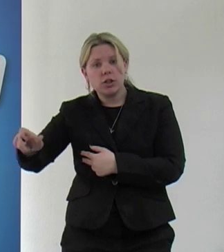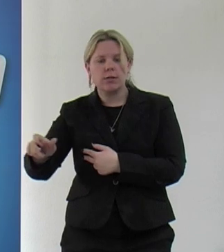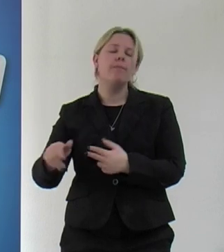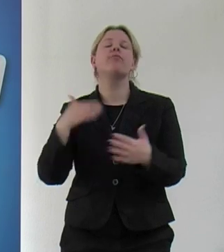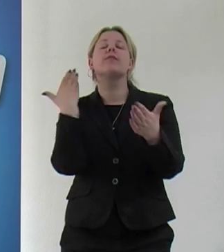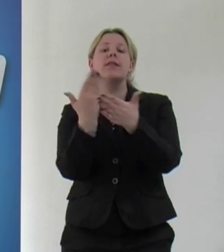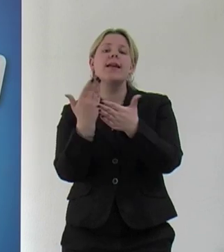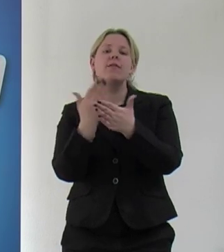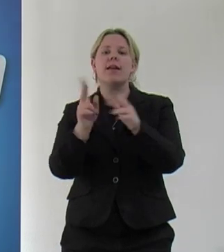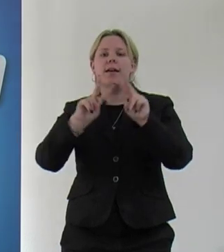schützen.